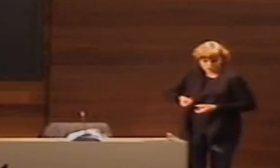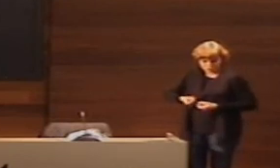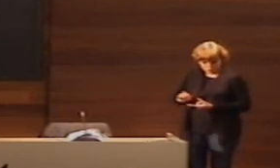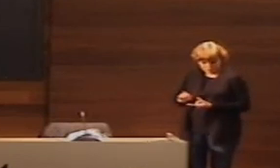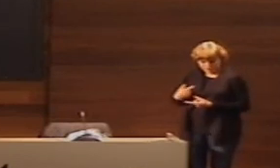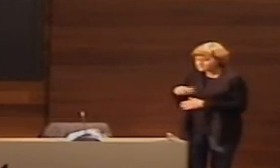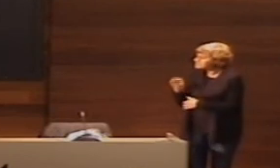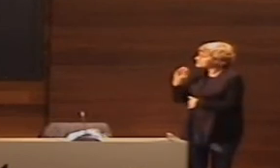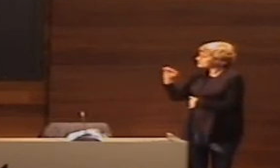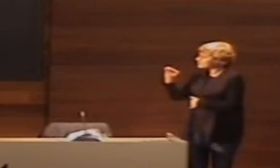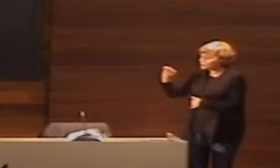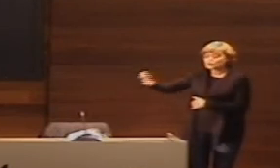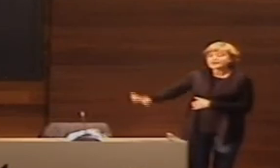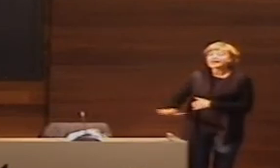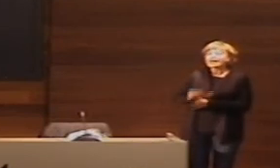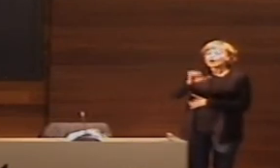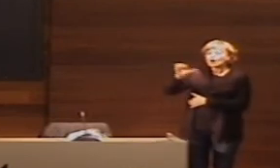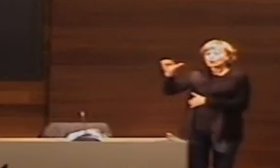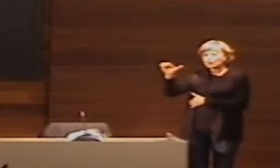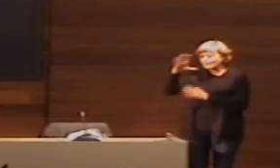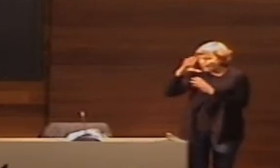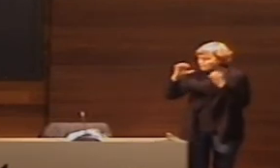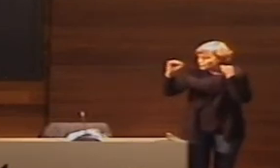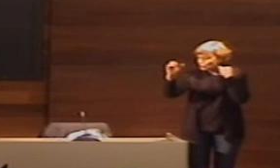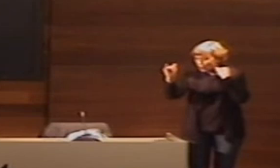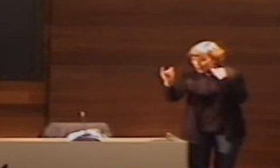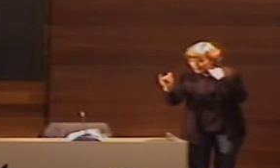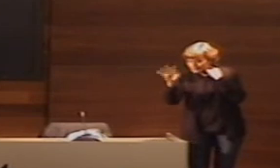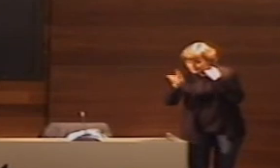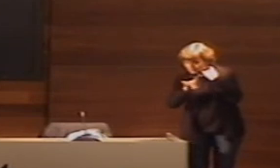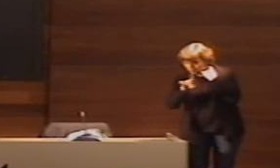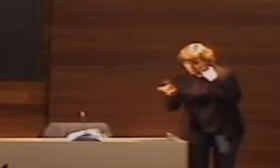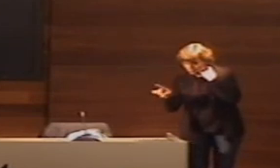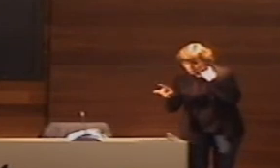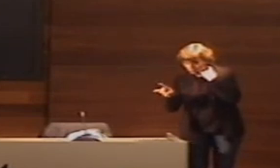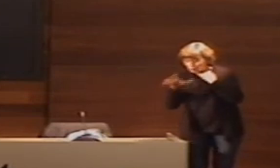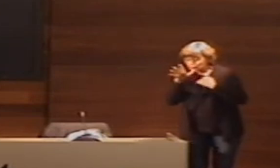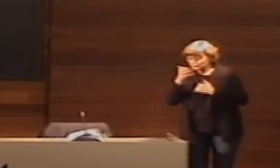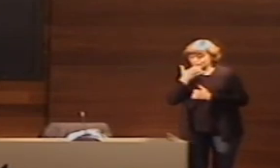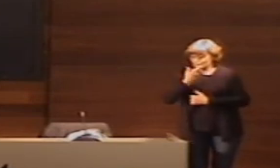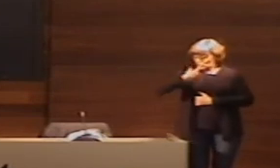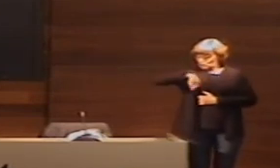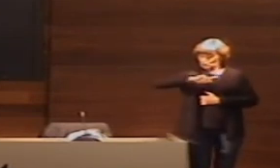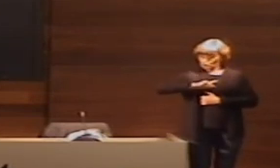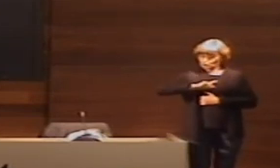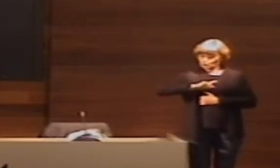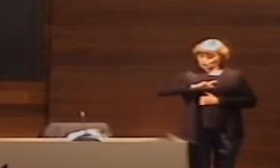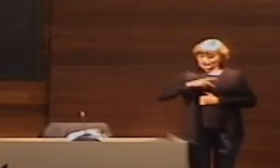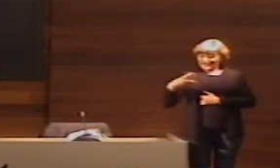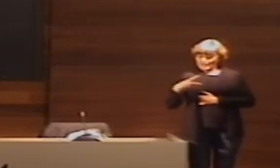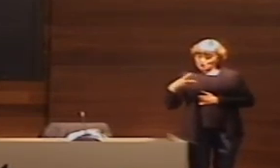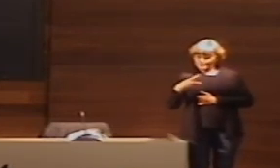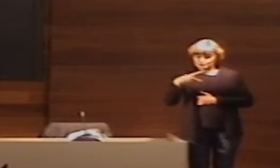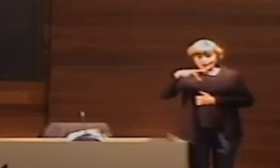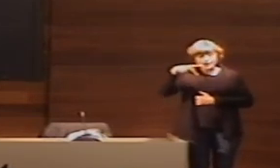porque te pregunto a nivel de Europa porque los de casa no se tienen en cuenta, ¿eh? En Usurbil, en el 2015, en el kilómetro AC, se